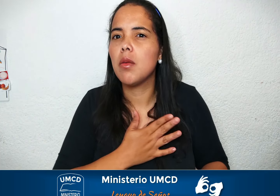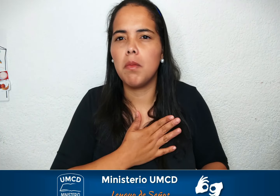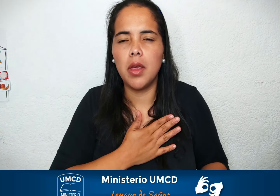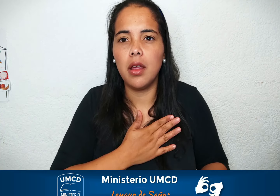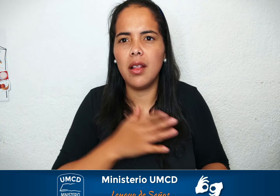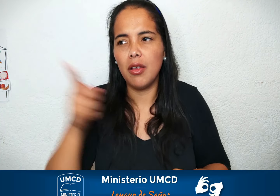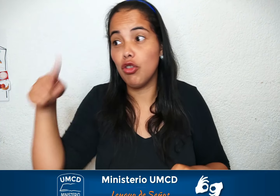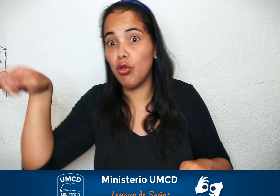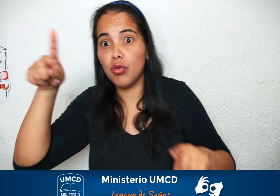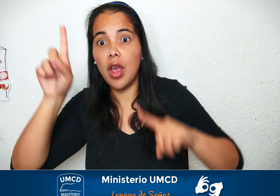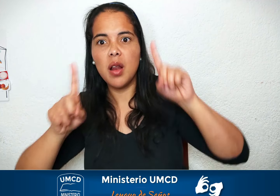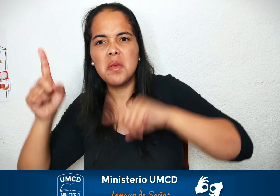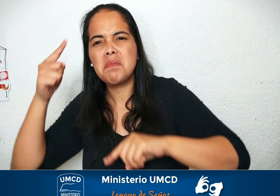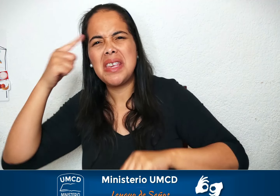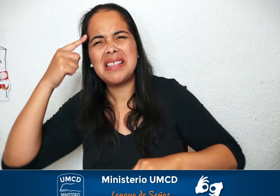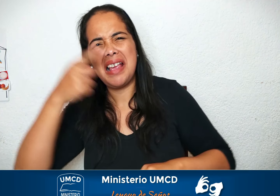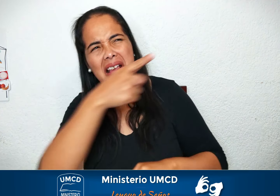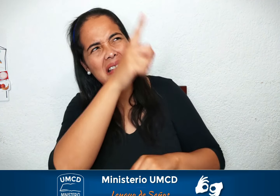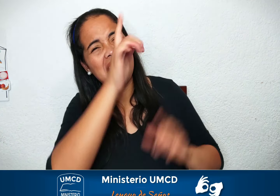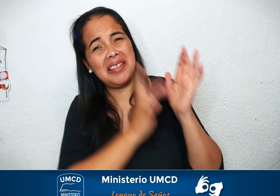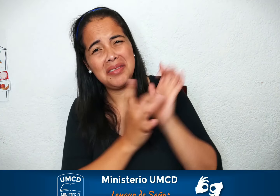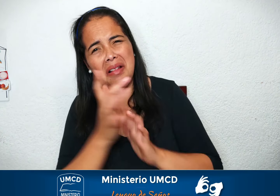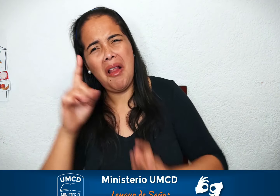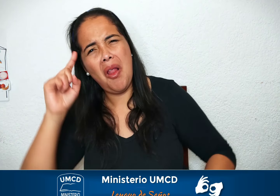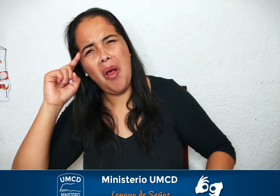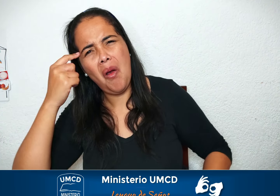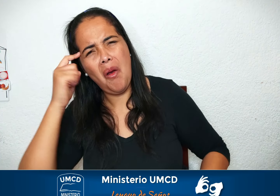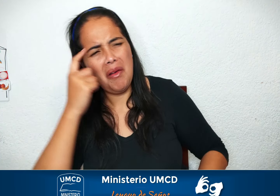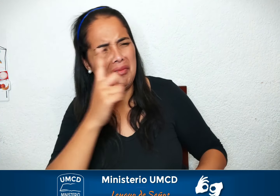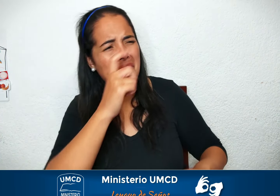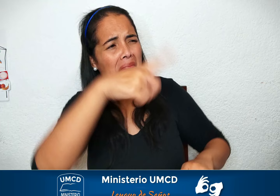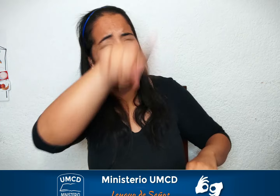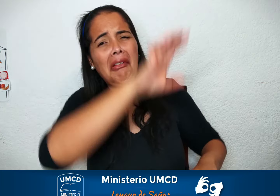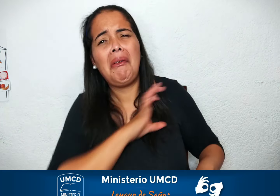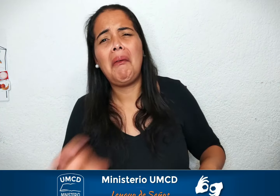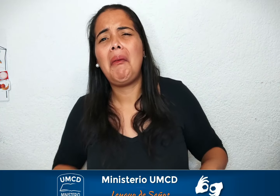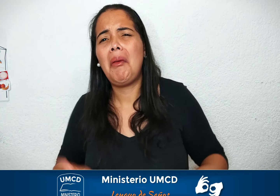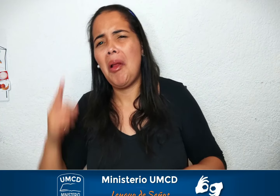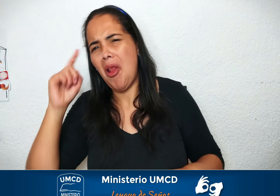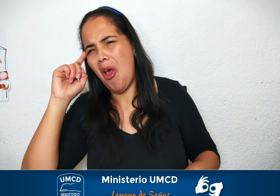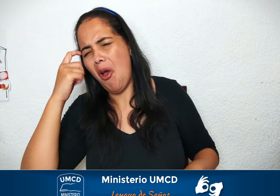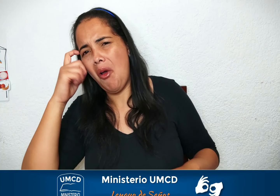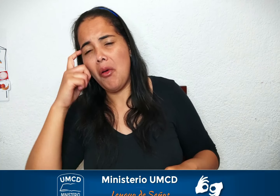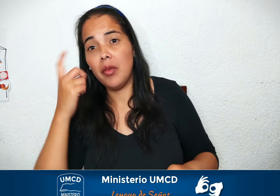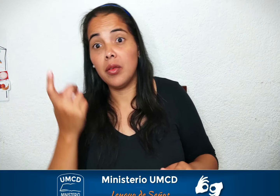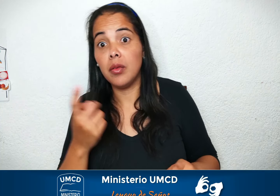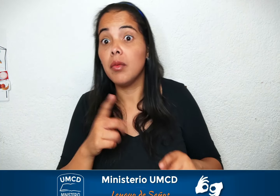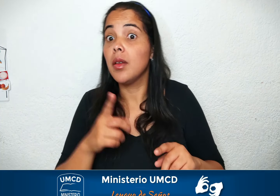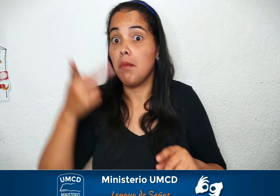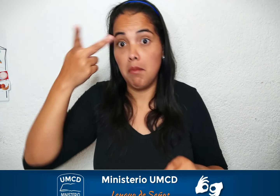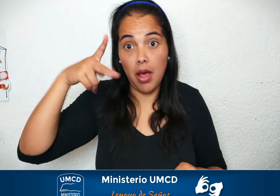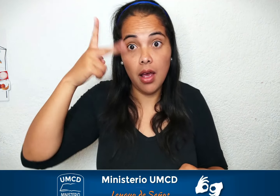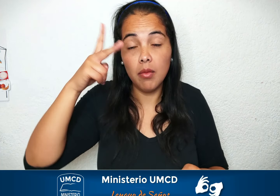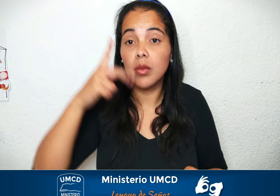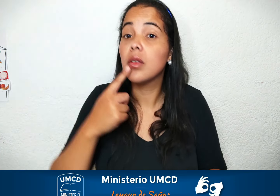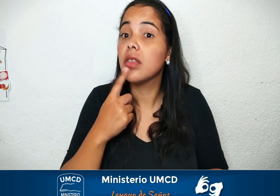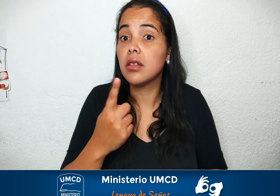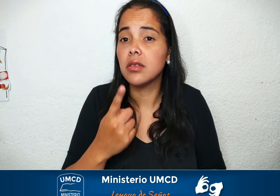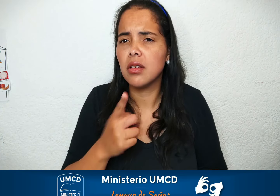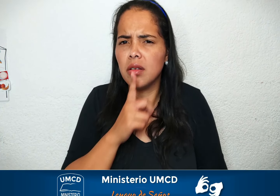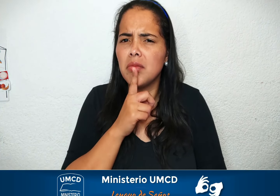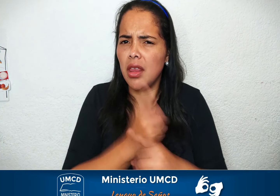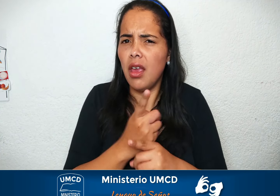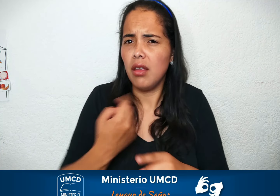una locura la predicación. Por eso es lo que dice Pablo. Pablo dice, para el mundo es